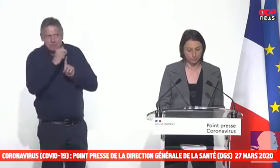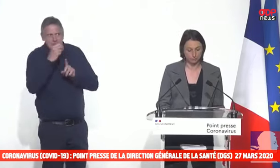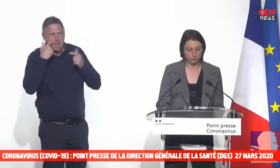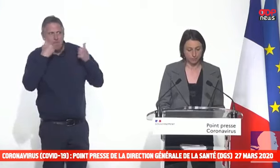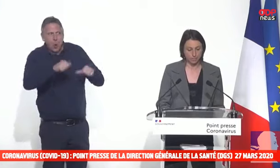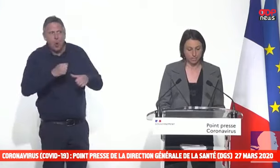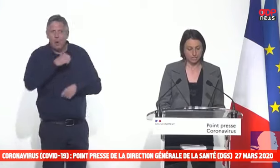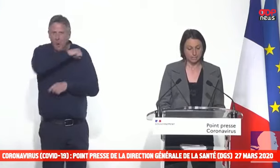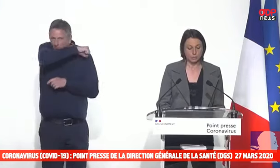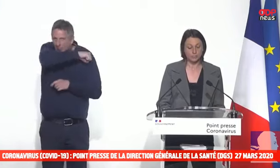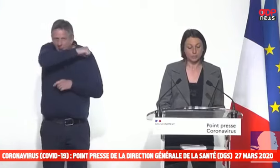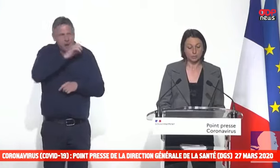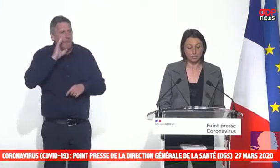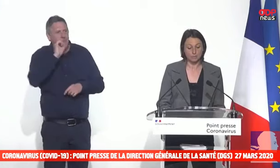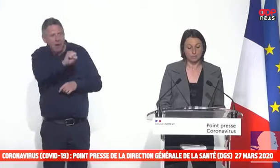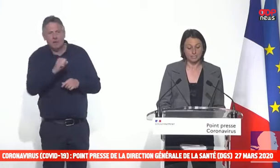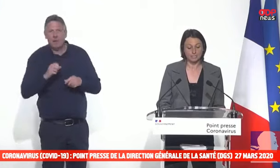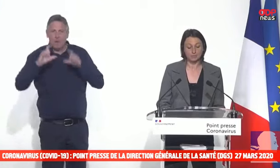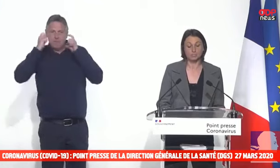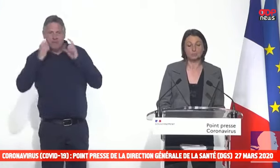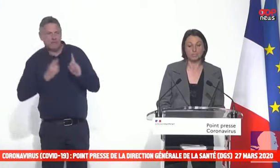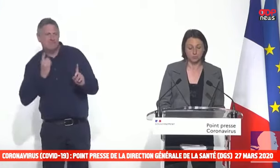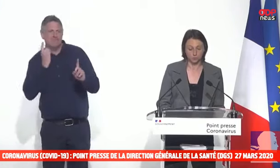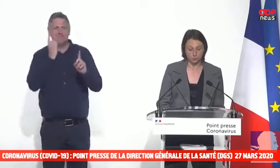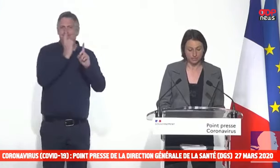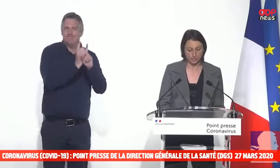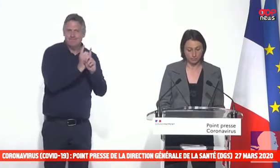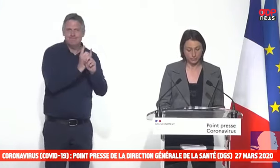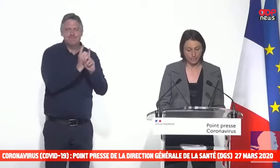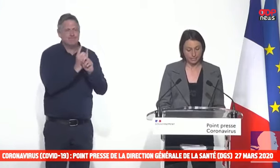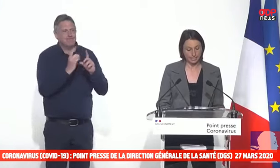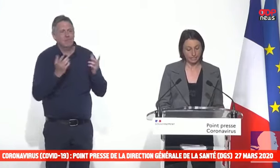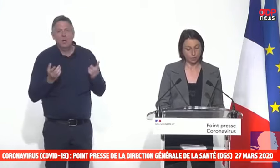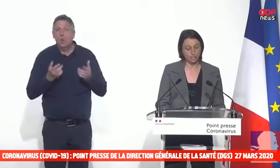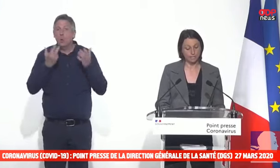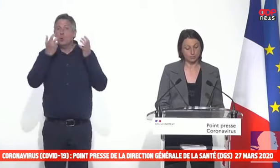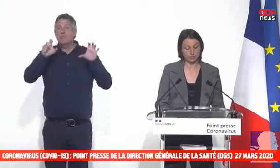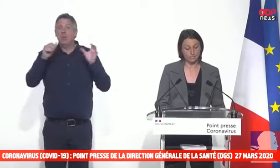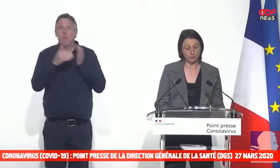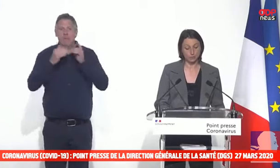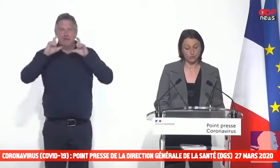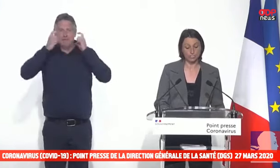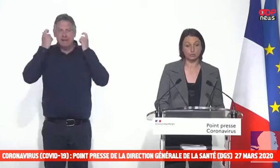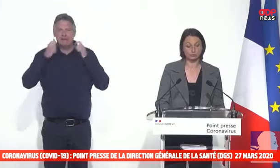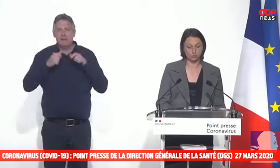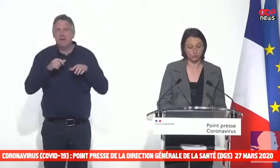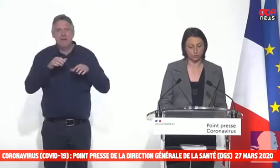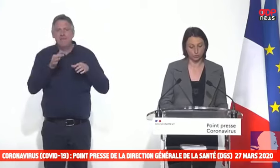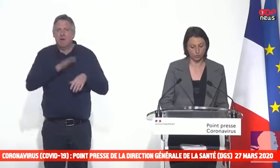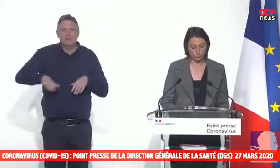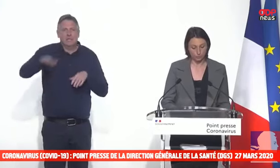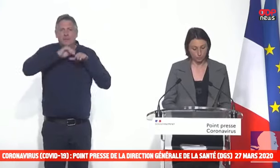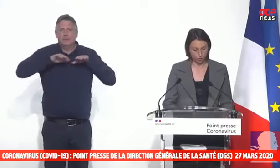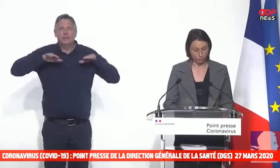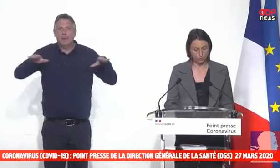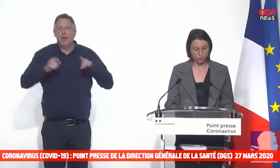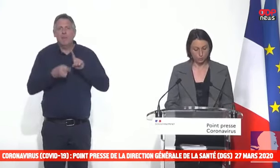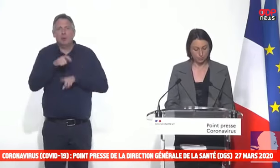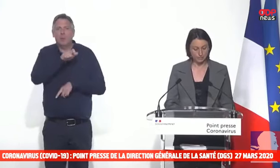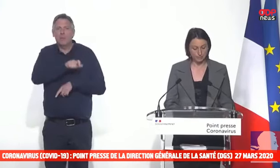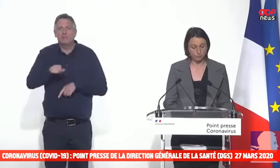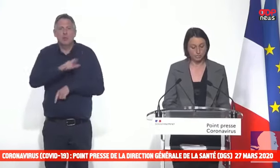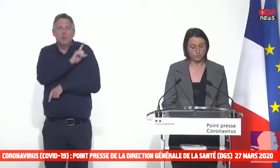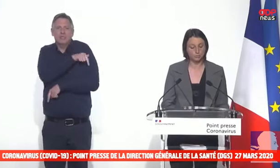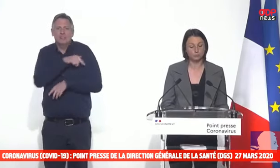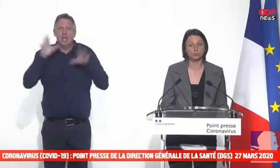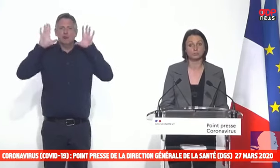tousser. Ces 800 000 masques sont déployés sur le terrain car il est normal et essentiel de protéger nos forces de l'ordre dans leur mission de